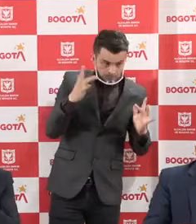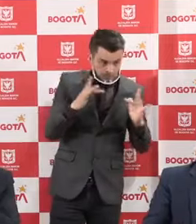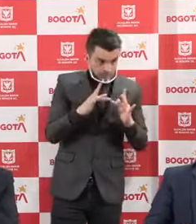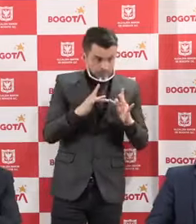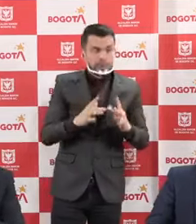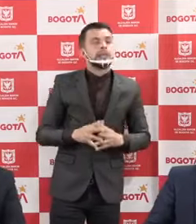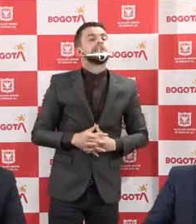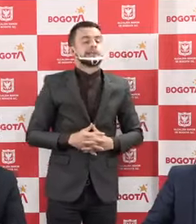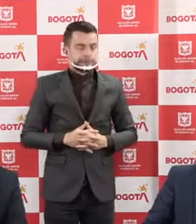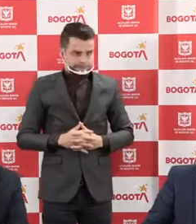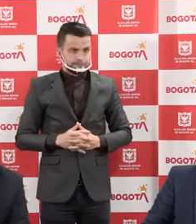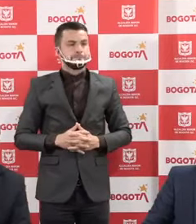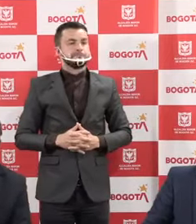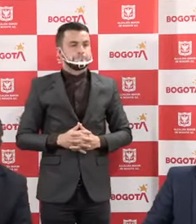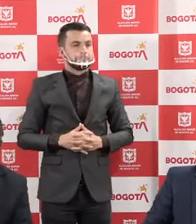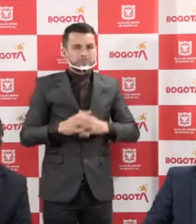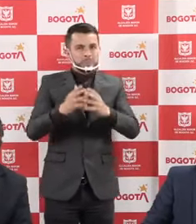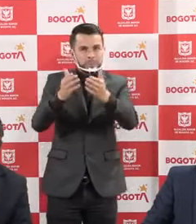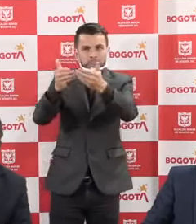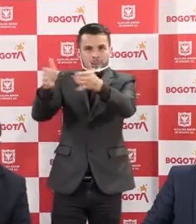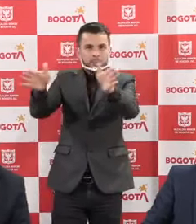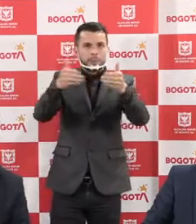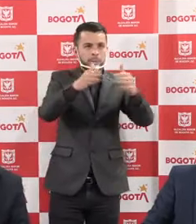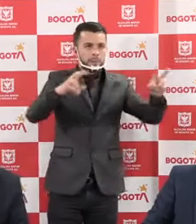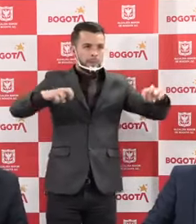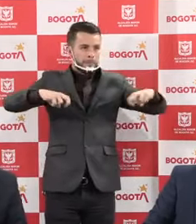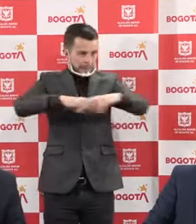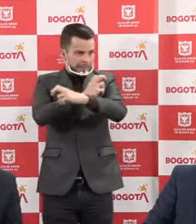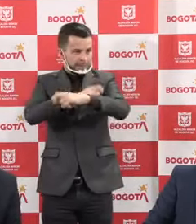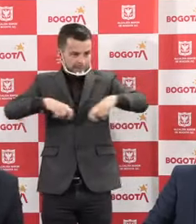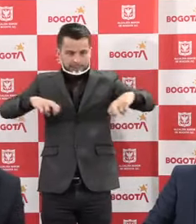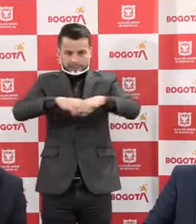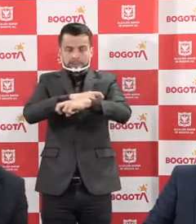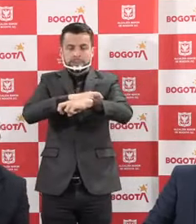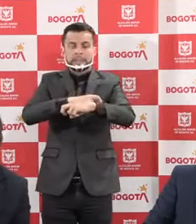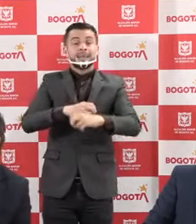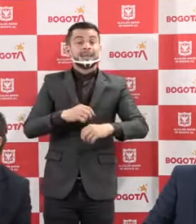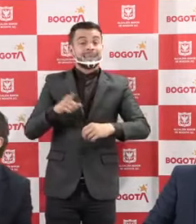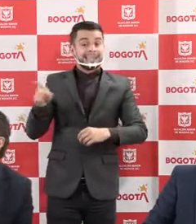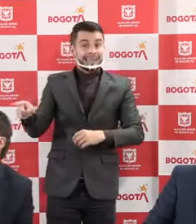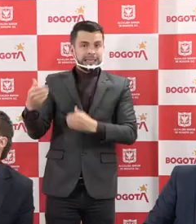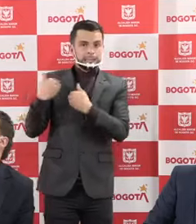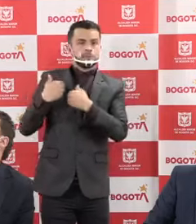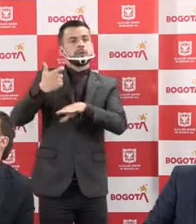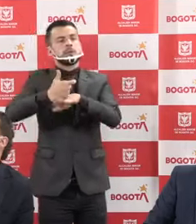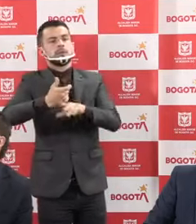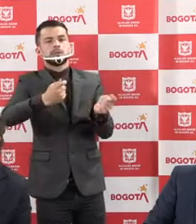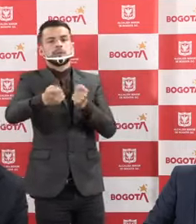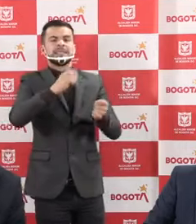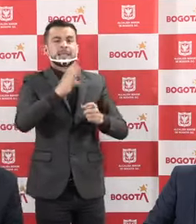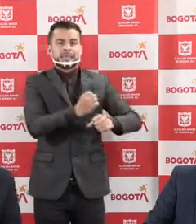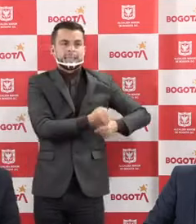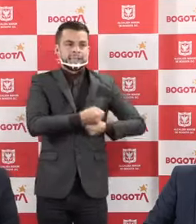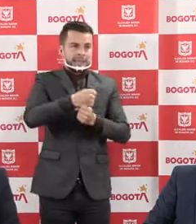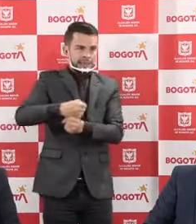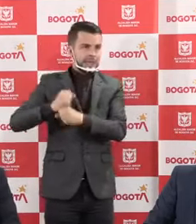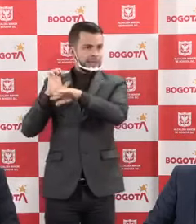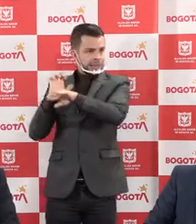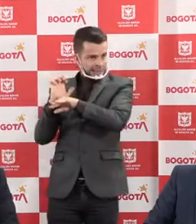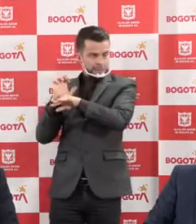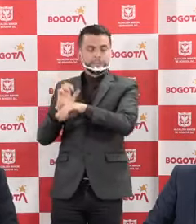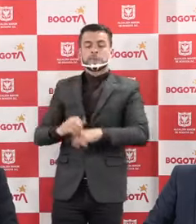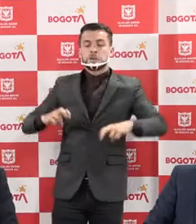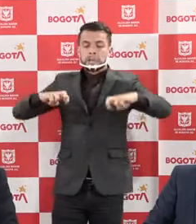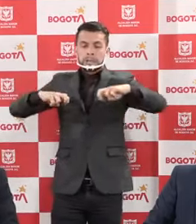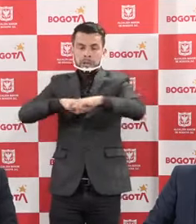si aplica apertura de parques bajo la coordinación del y de rd pues los parques metropolitanos y zonales